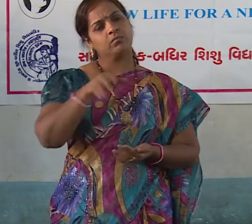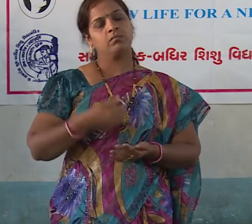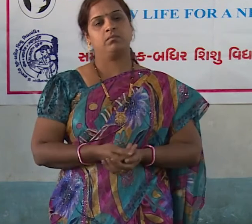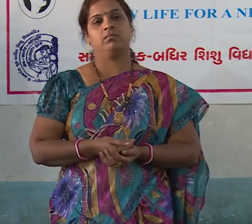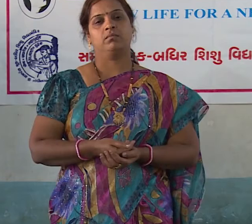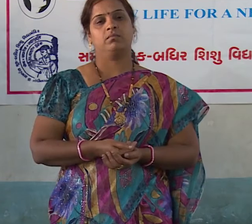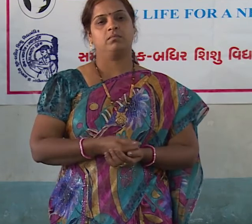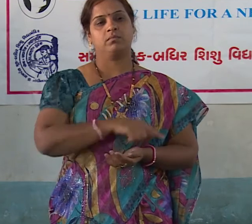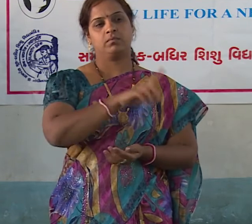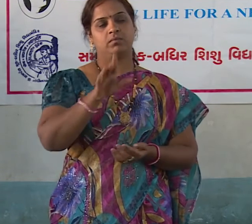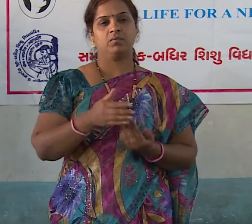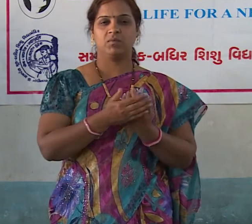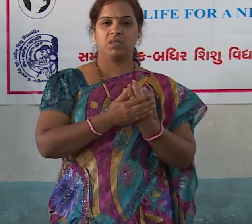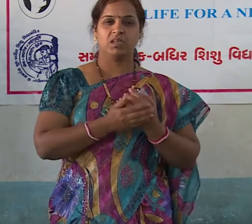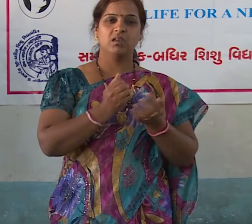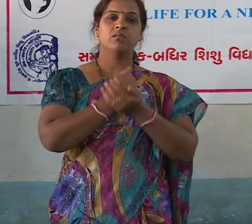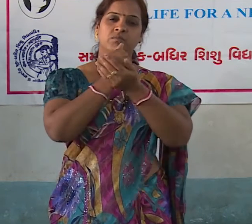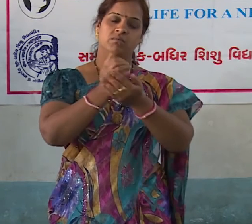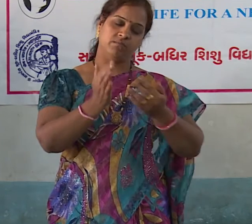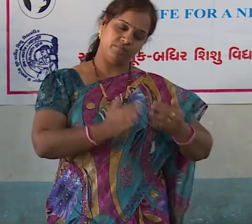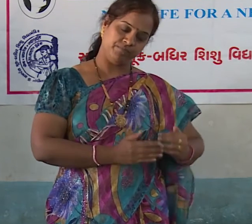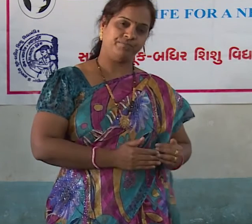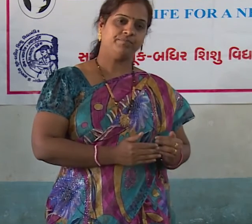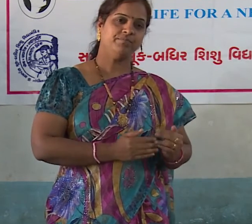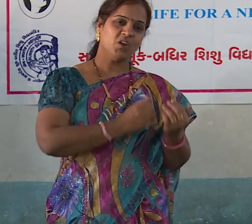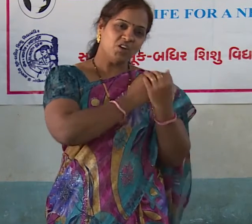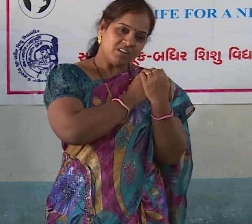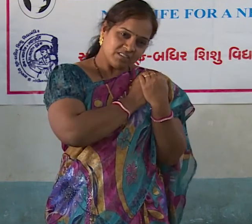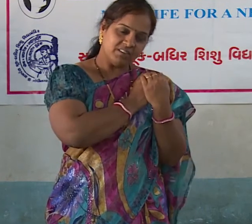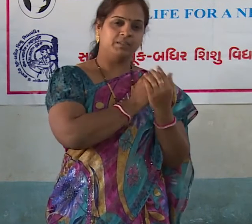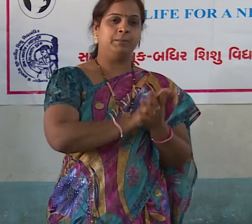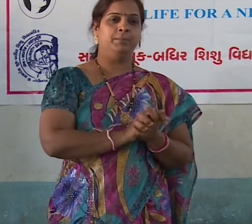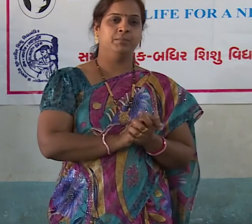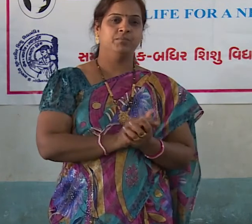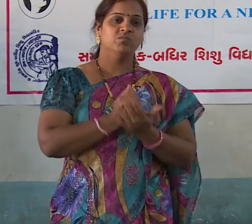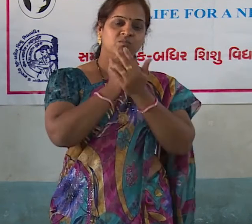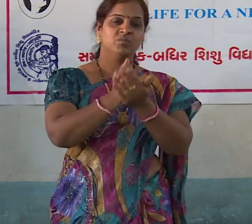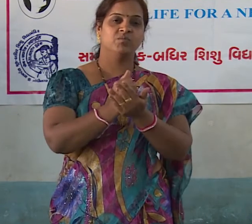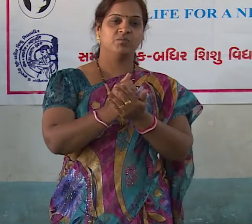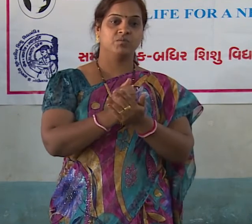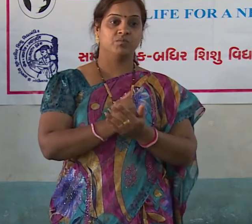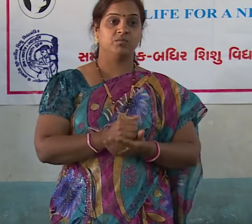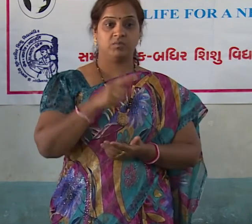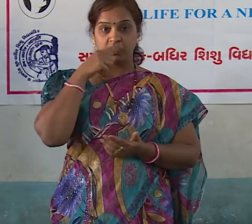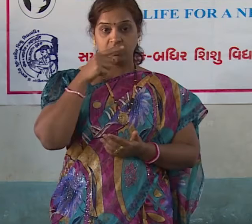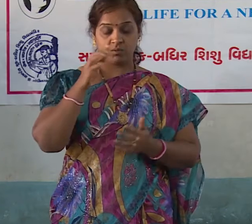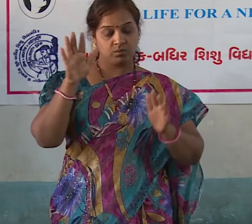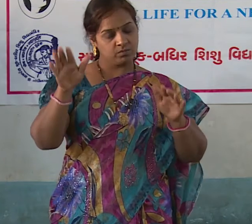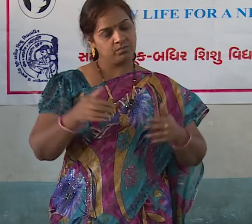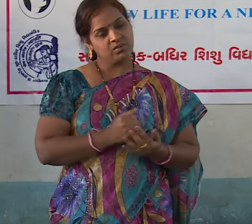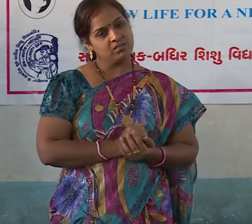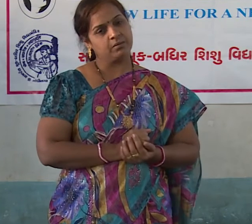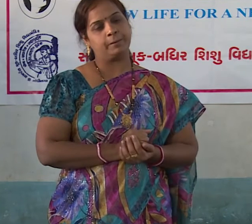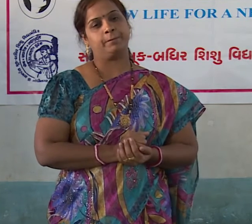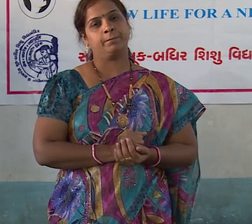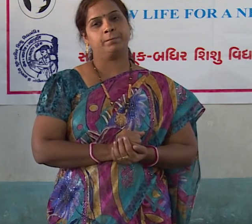हमारी रक्षा करता है। जैसे वो मुर्गी के बच्चे भी तो बच्चे हैं, भगवान के बच्चे भी बच्चे हैं। अब पता थोड़ा ही